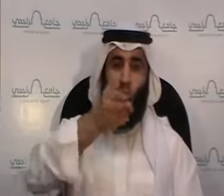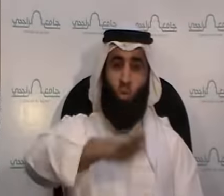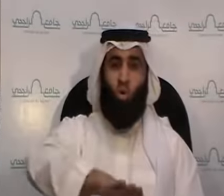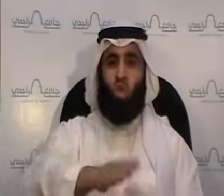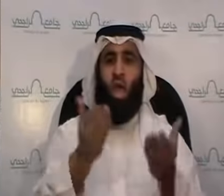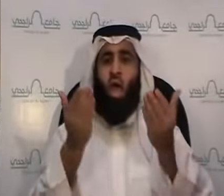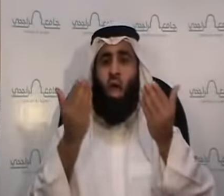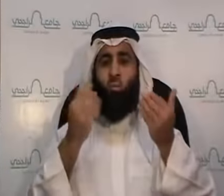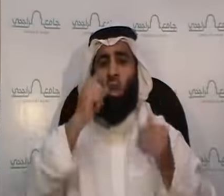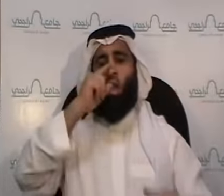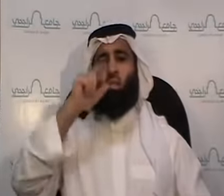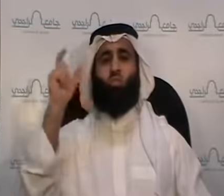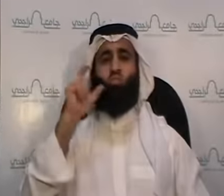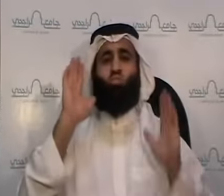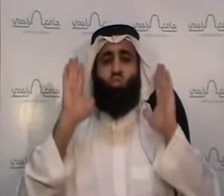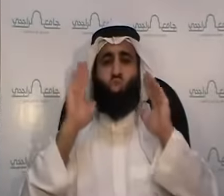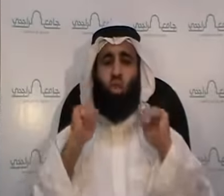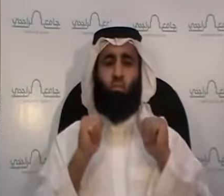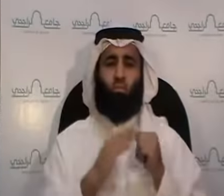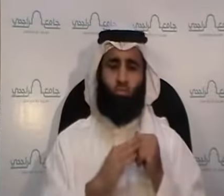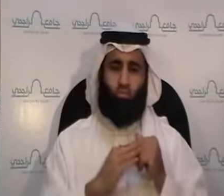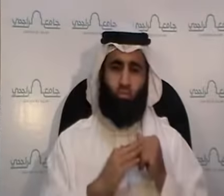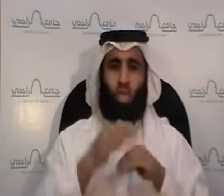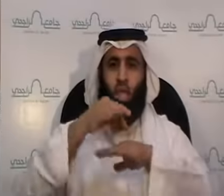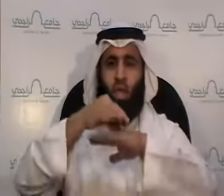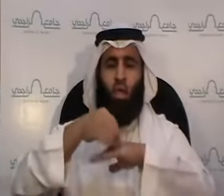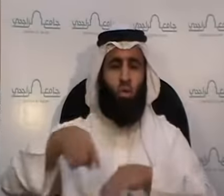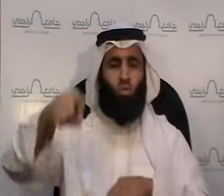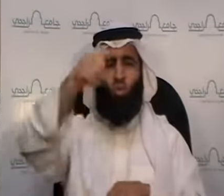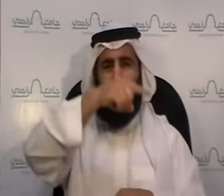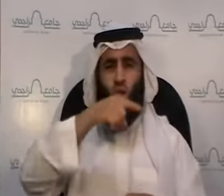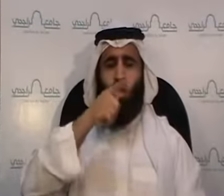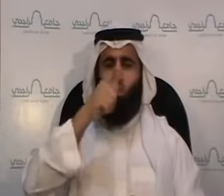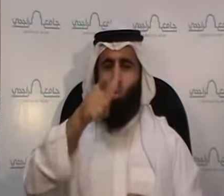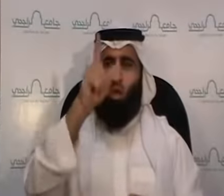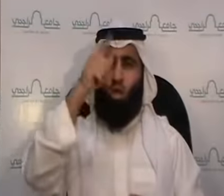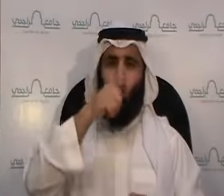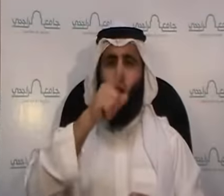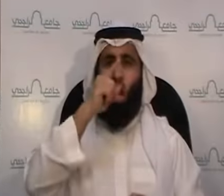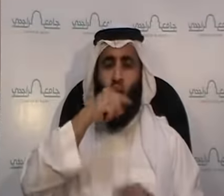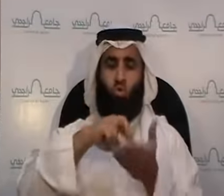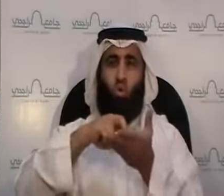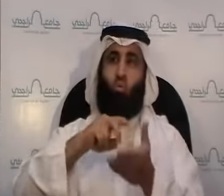مسلمون. يا أيها الناس اتقوا ربكم الذي خلقكم من نفس